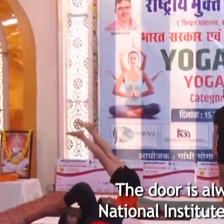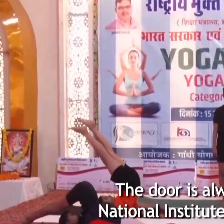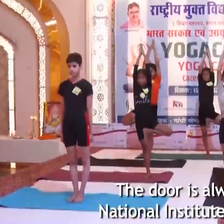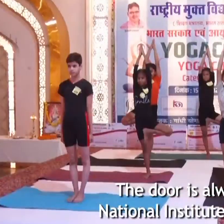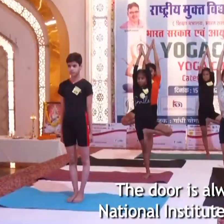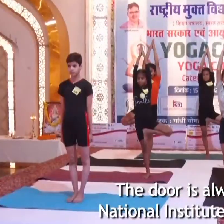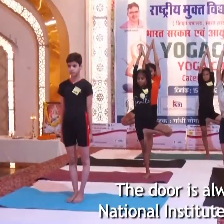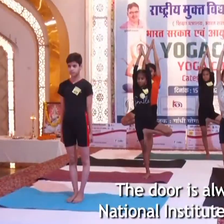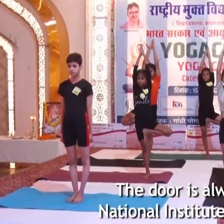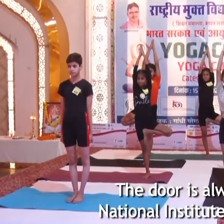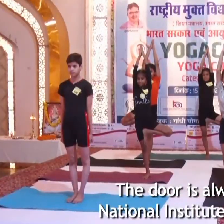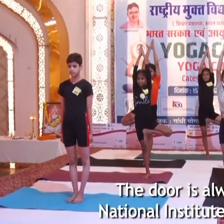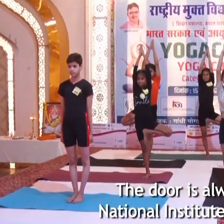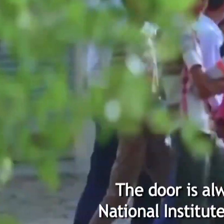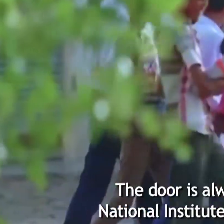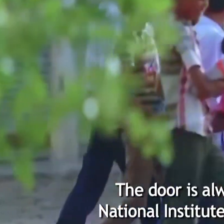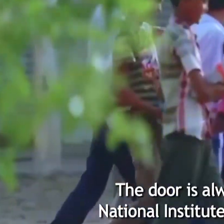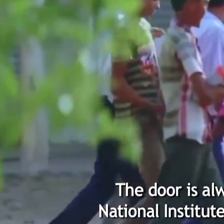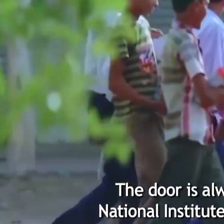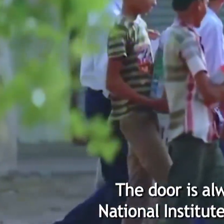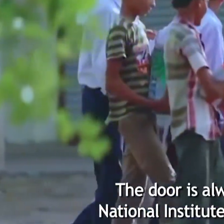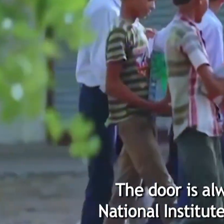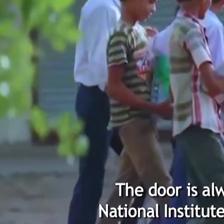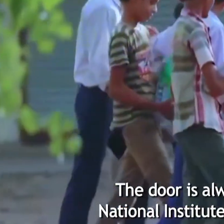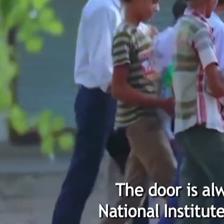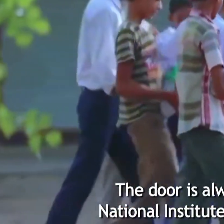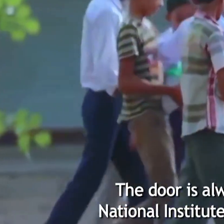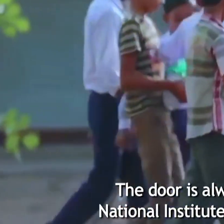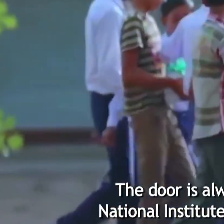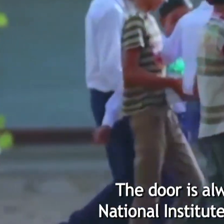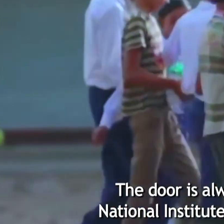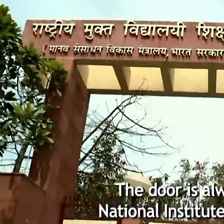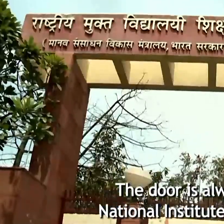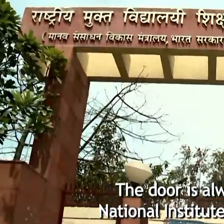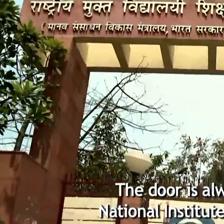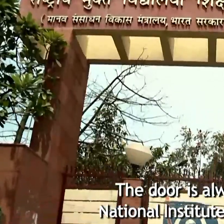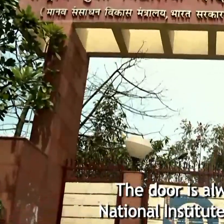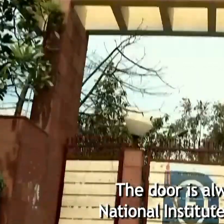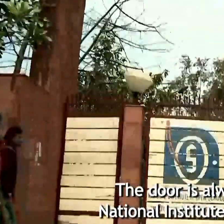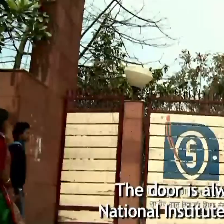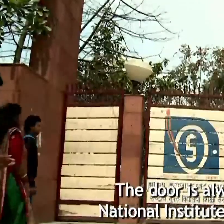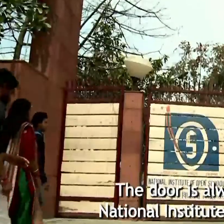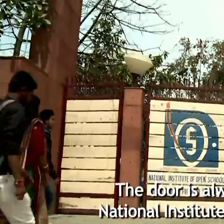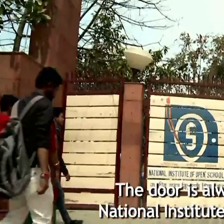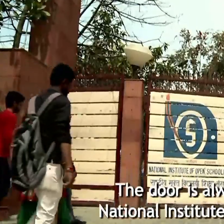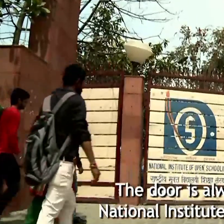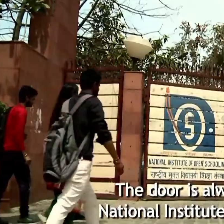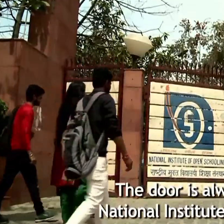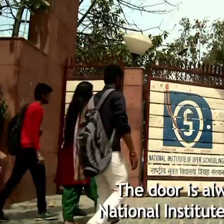राष्ट्रीय मुक्त विद्यालय का है द्वार खुला सबकी